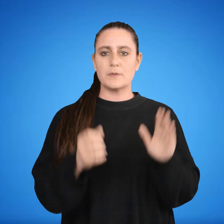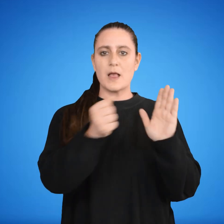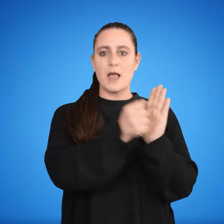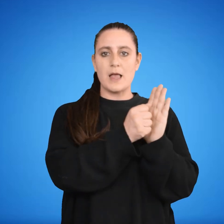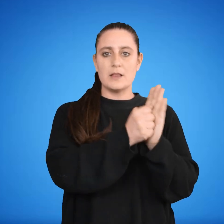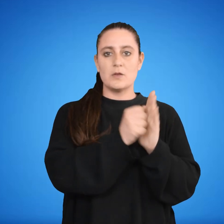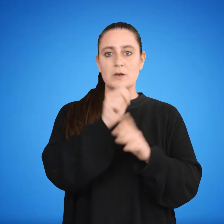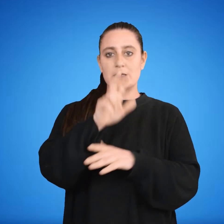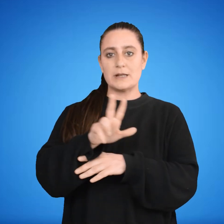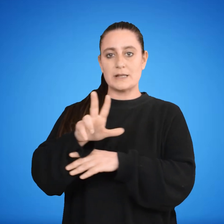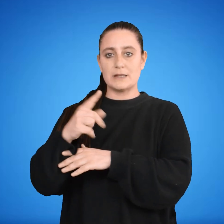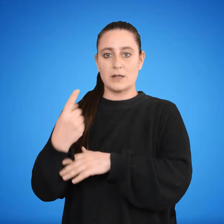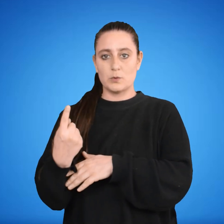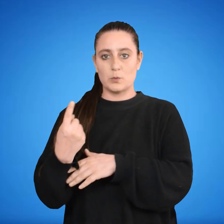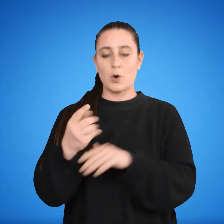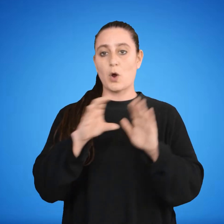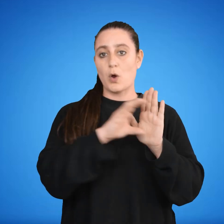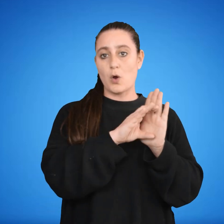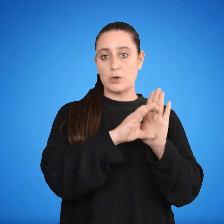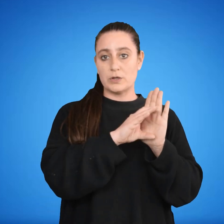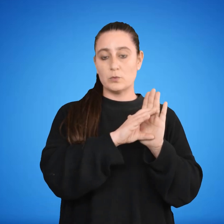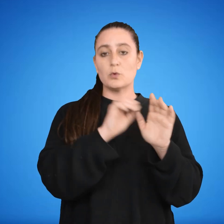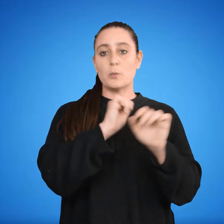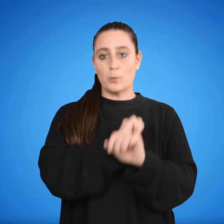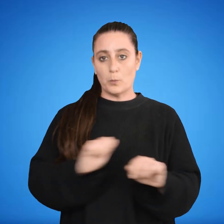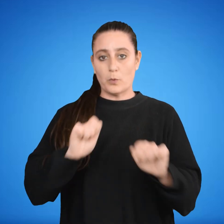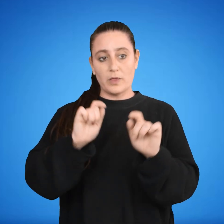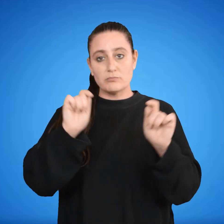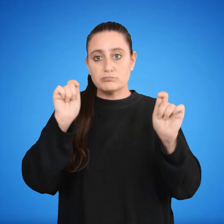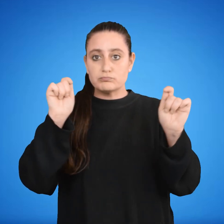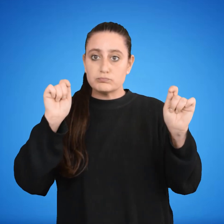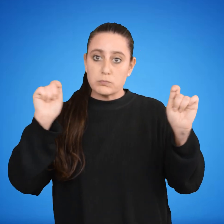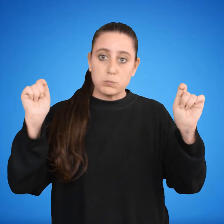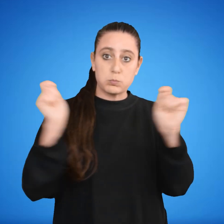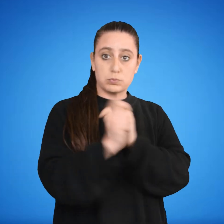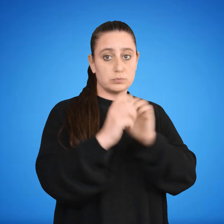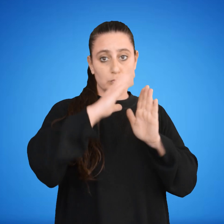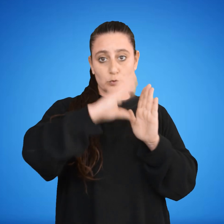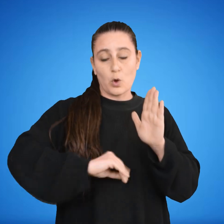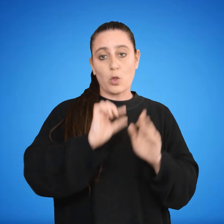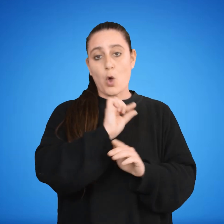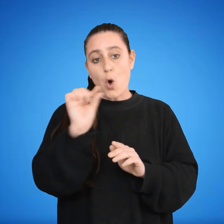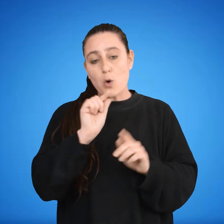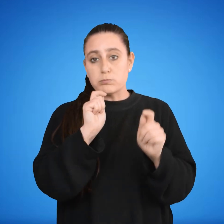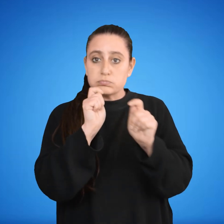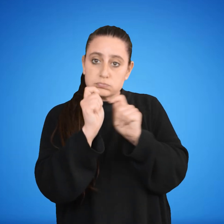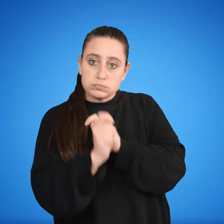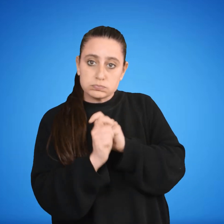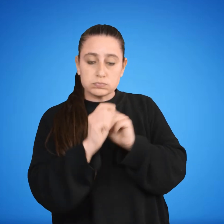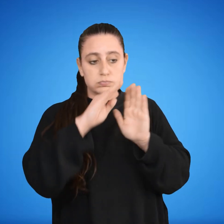Artículo 331. La presente Constitución podrá ser reformada, total o parcialmente, conforme